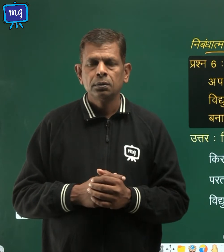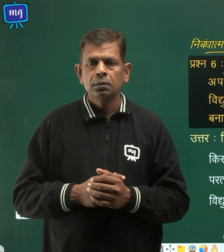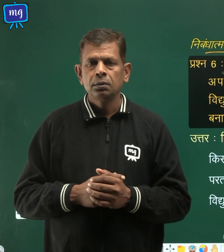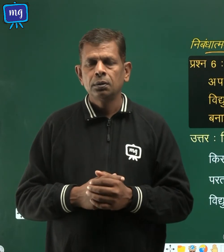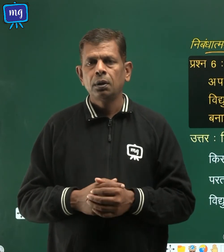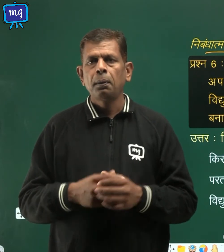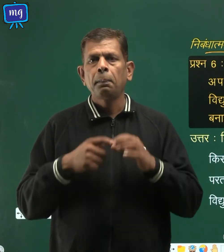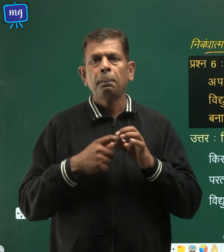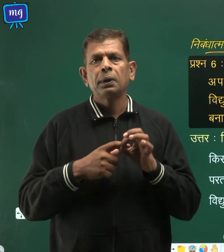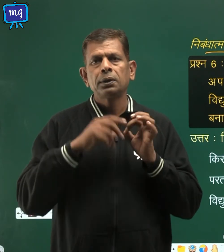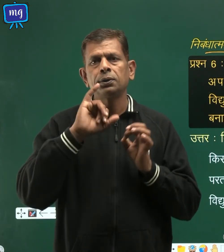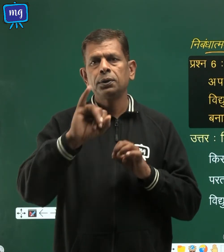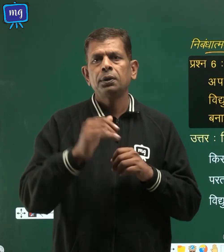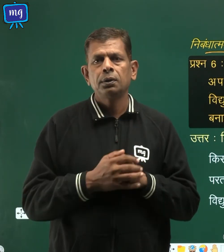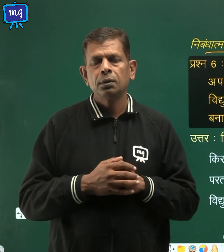प्रश्न 6,